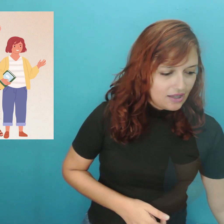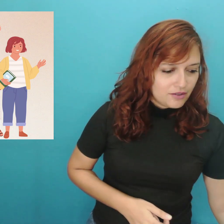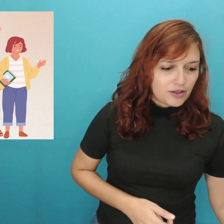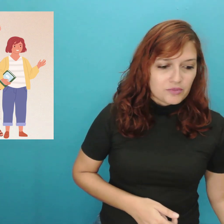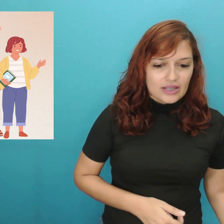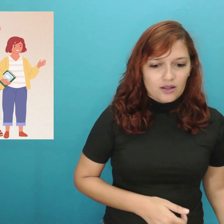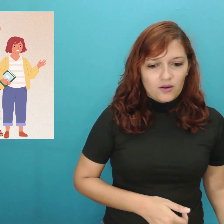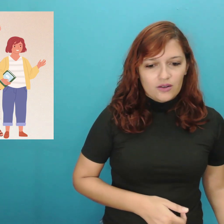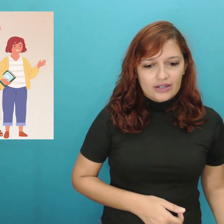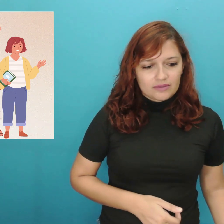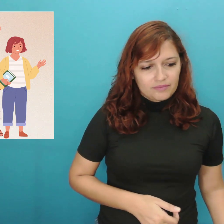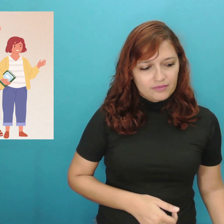Vamos agora